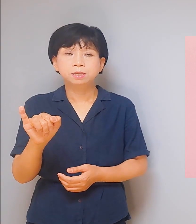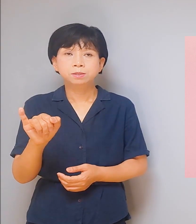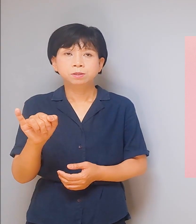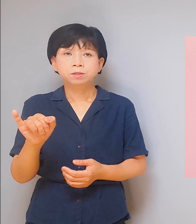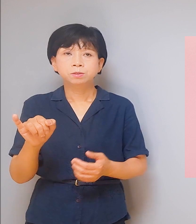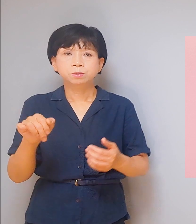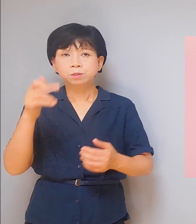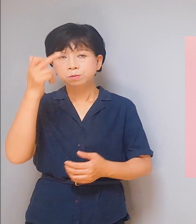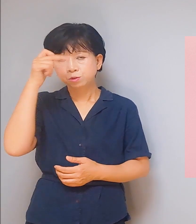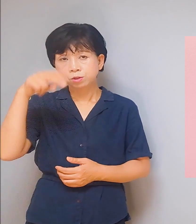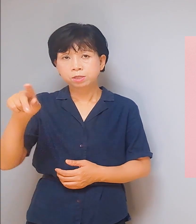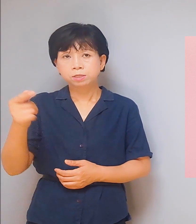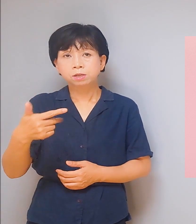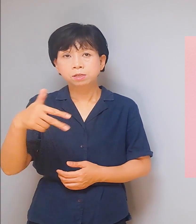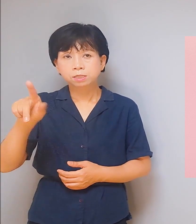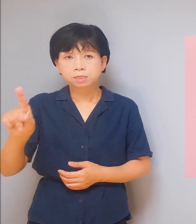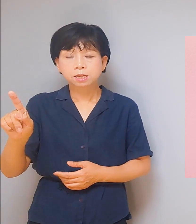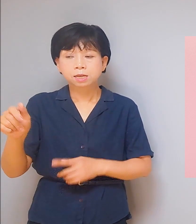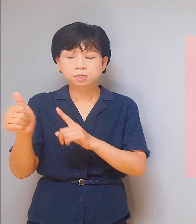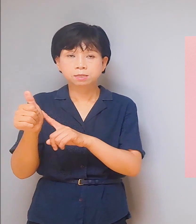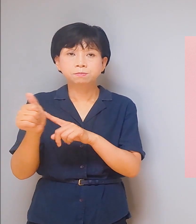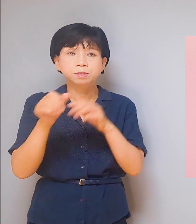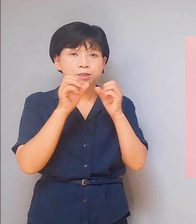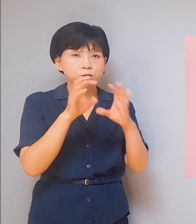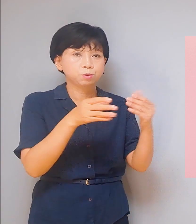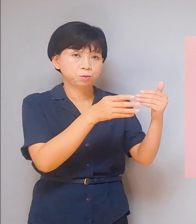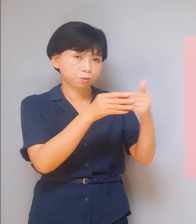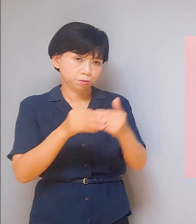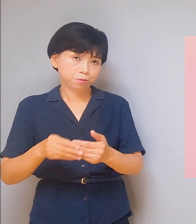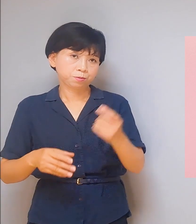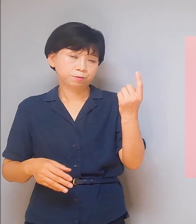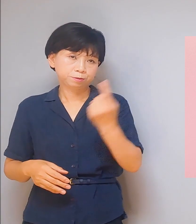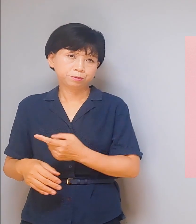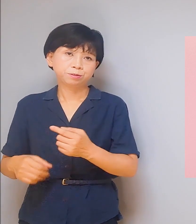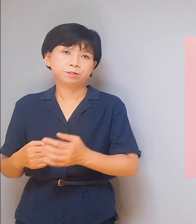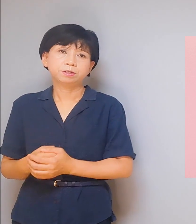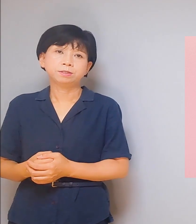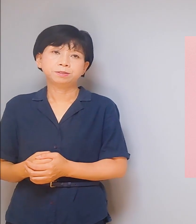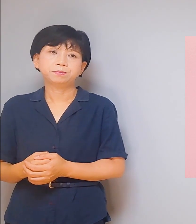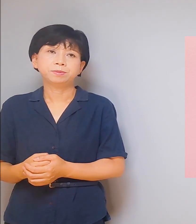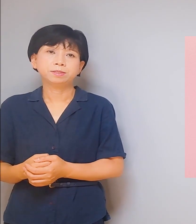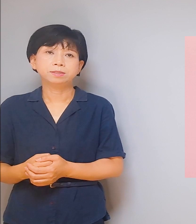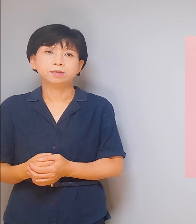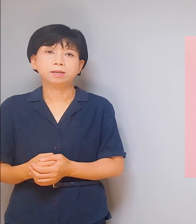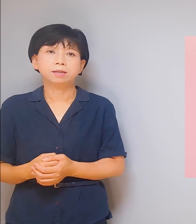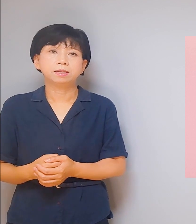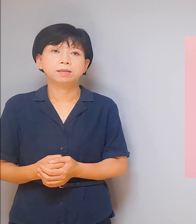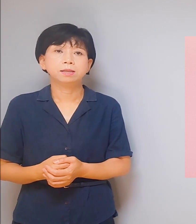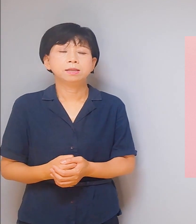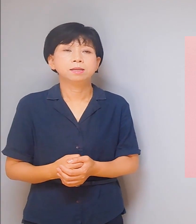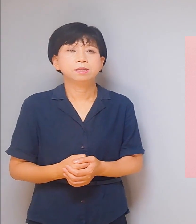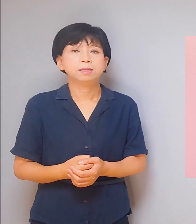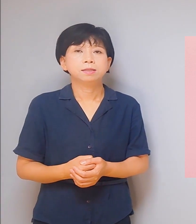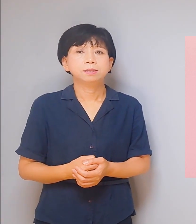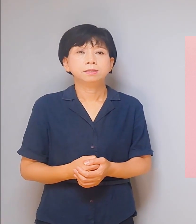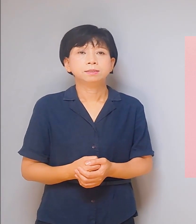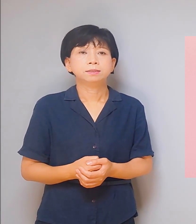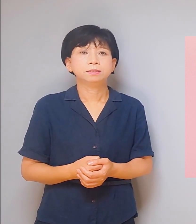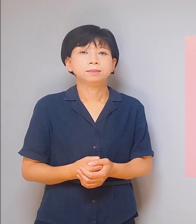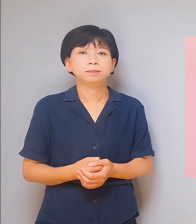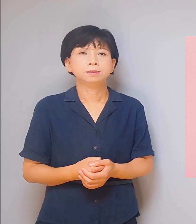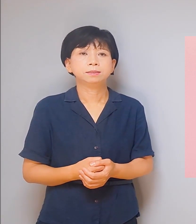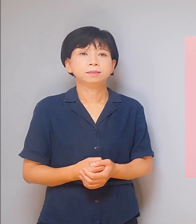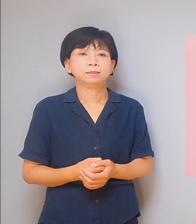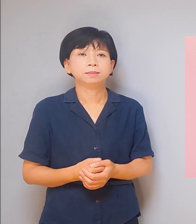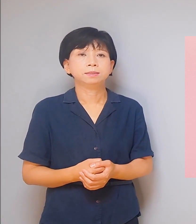전도자는 최선자 성도님이시고 사랑 목자는 김현숙 집사님, 또 칠려 회장은 이미경 권사님, 천사는